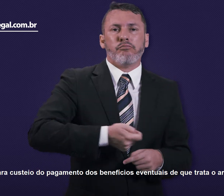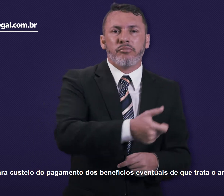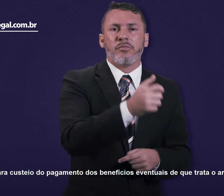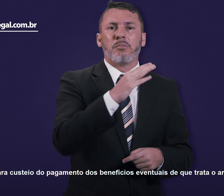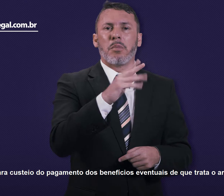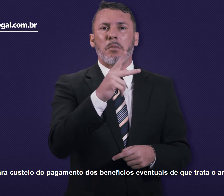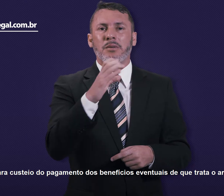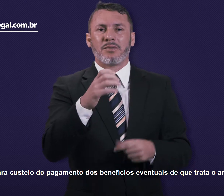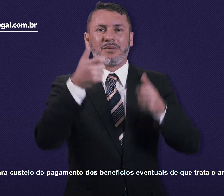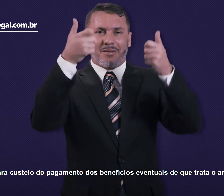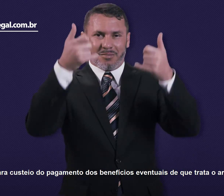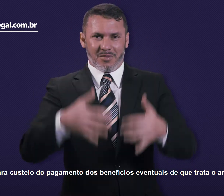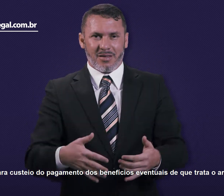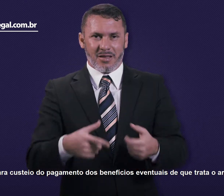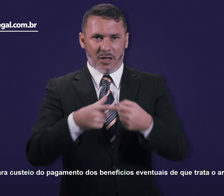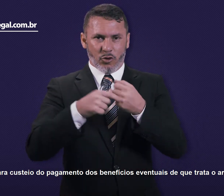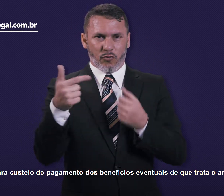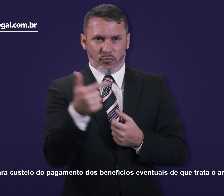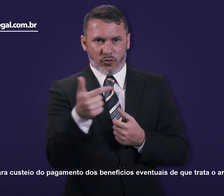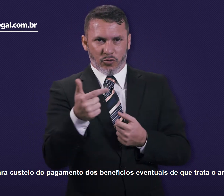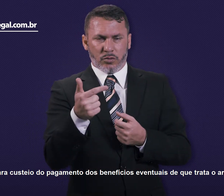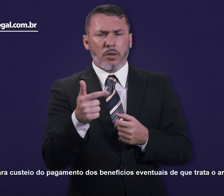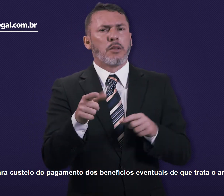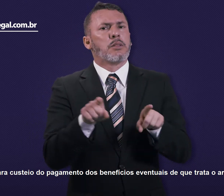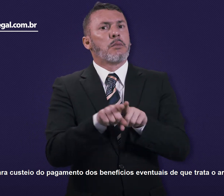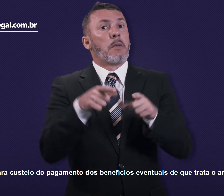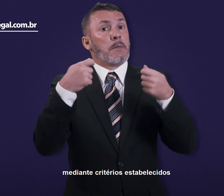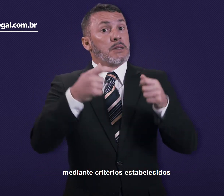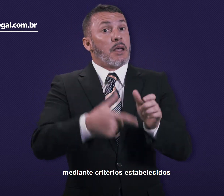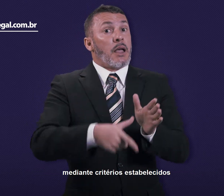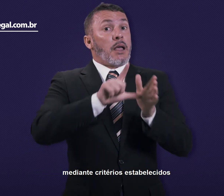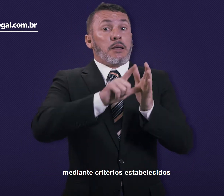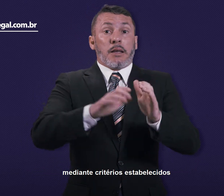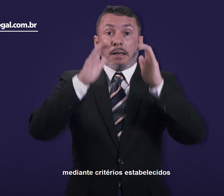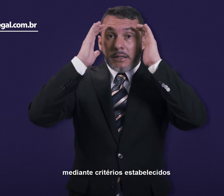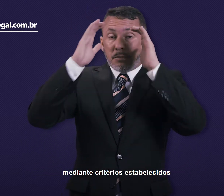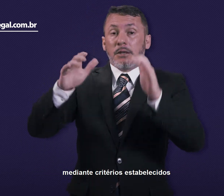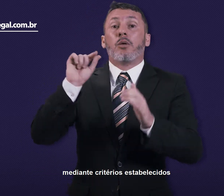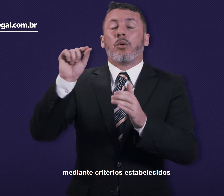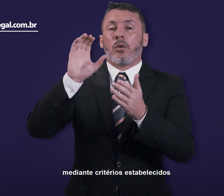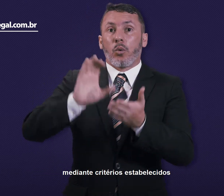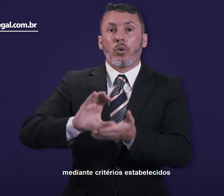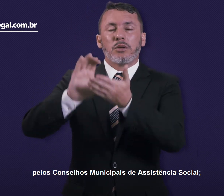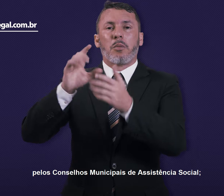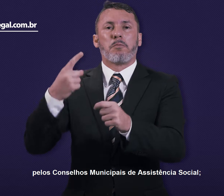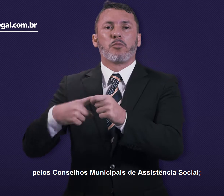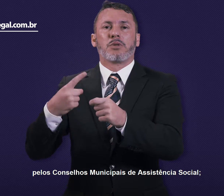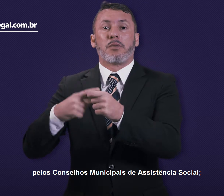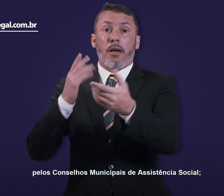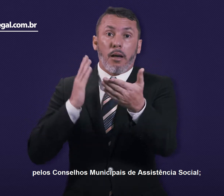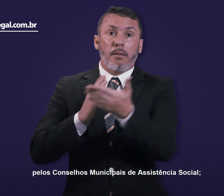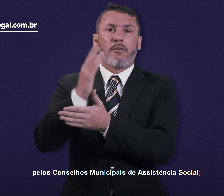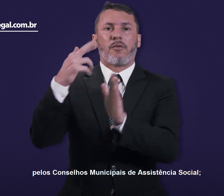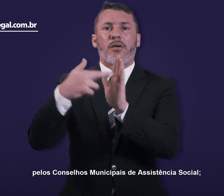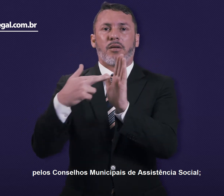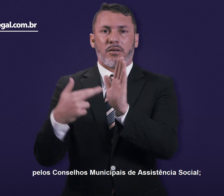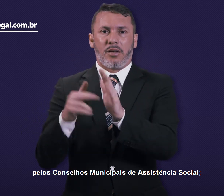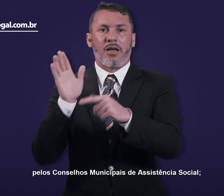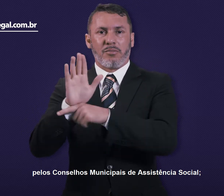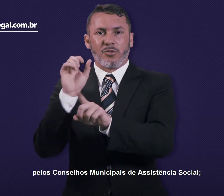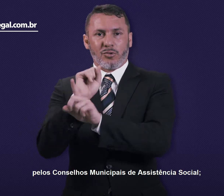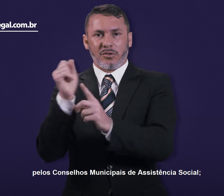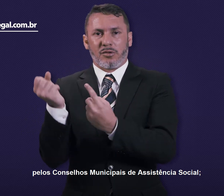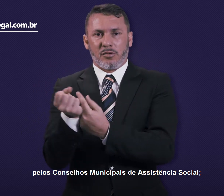dos benefícios eventuais de que trata o artigo 22, mediante critérios estabelecidos pelos Conselhos Municipais